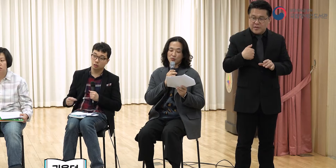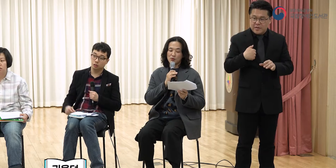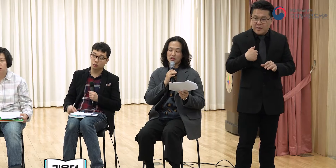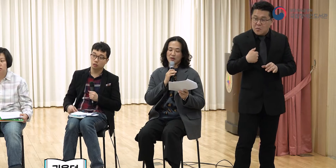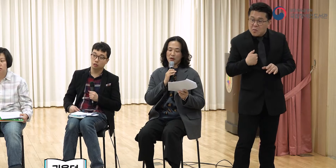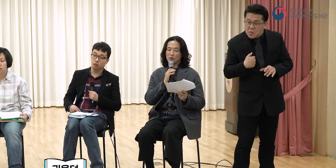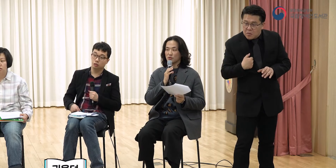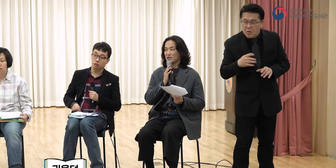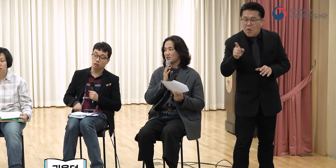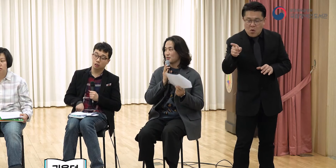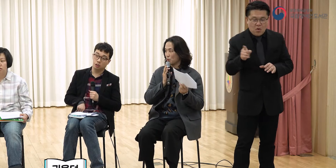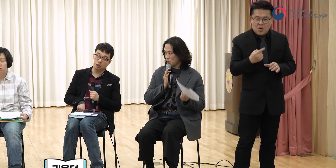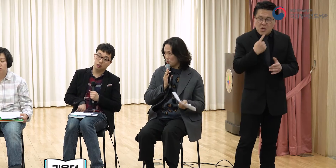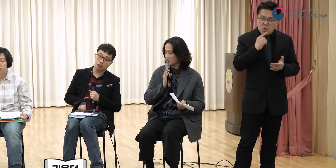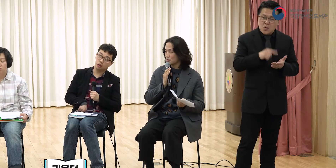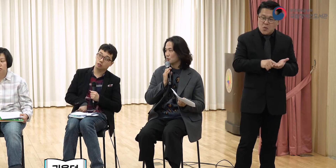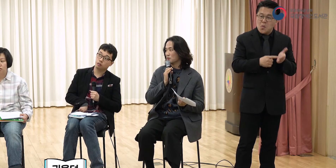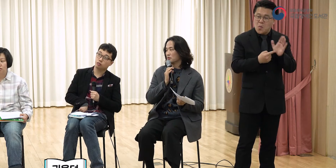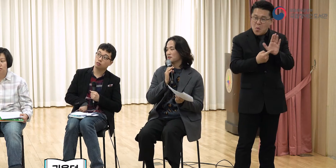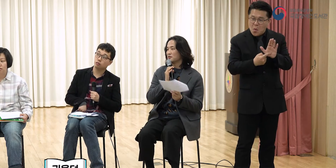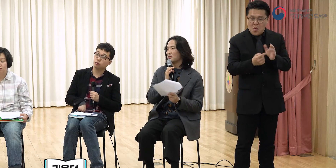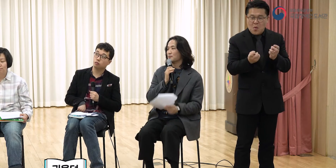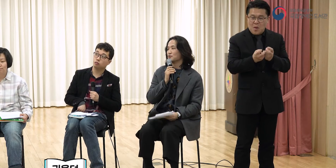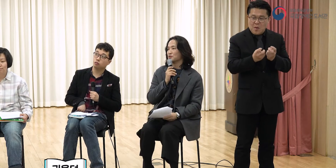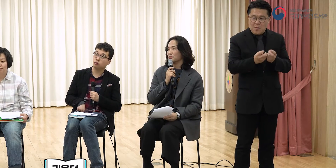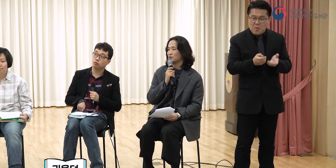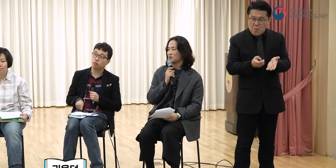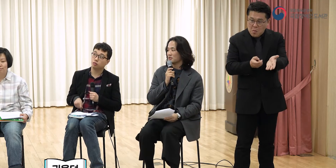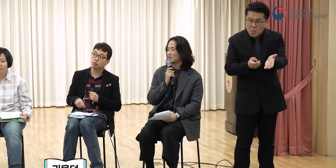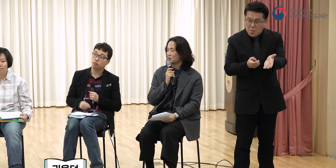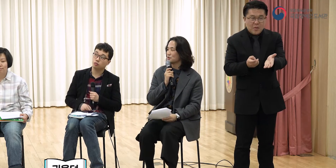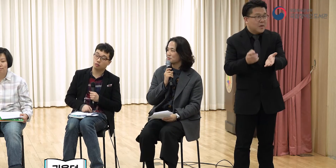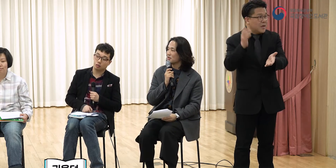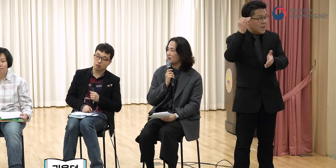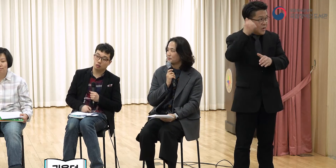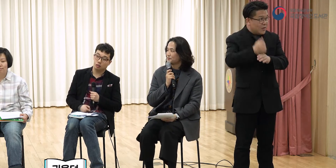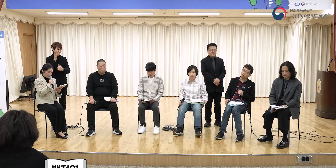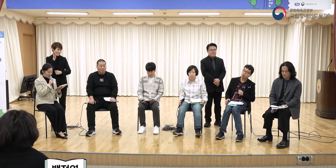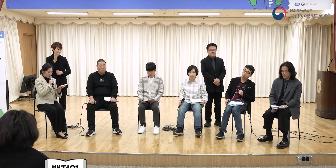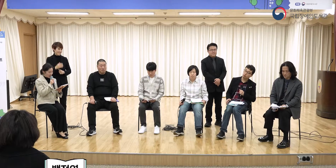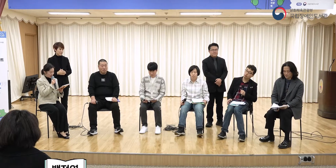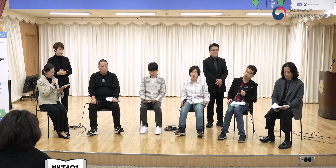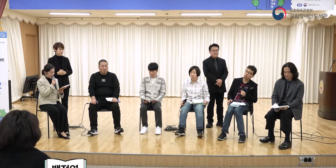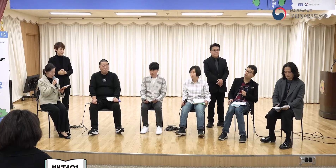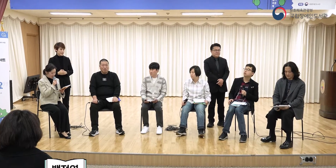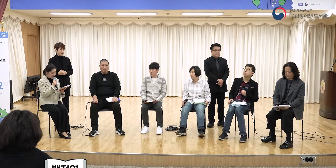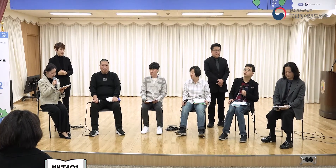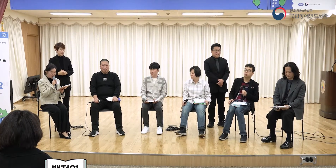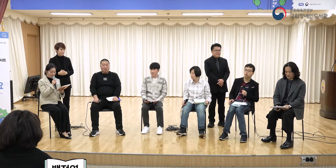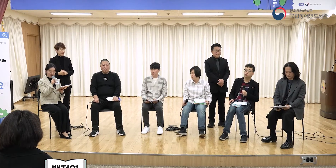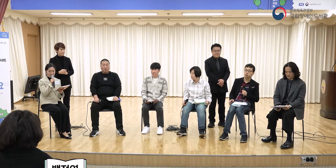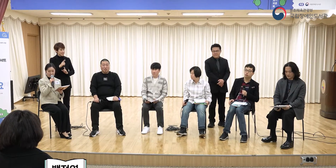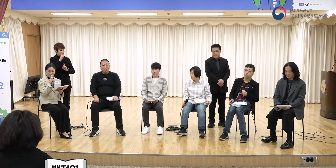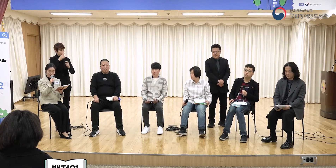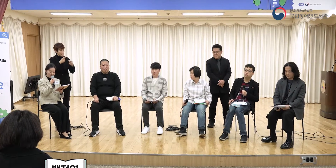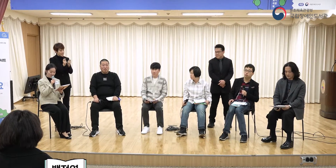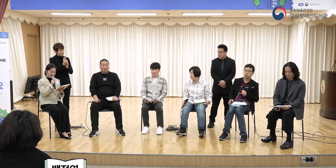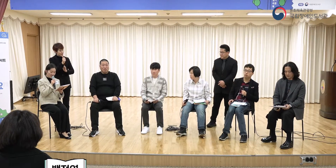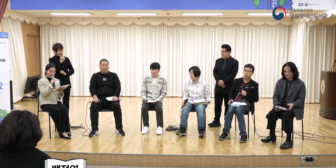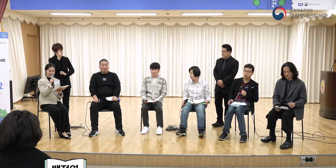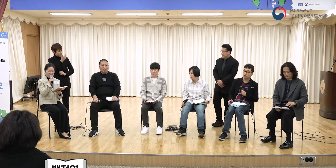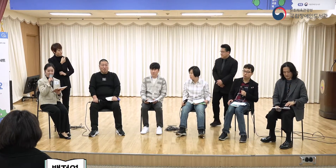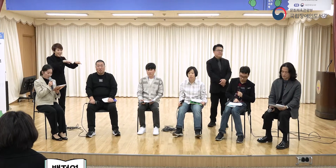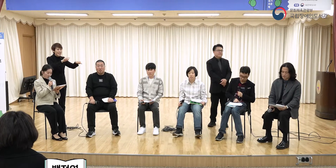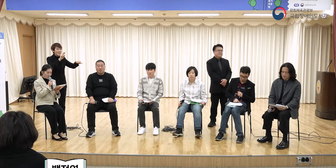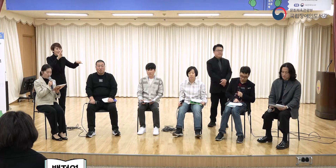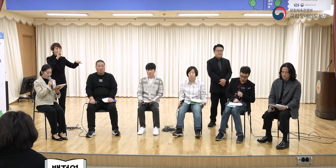이해하기 쉬운 표현이나 방법으로 제시해보고 이제 그런 것들을 감수 의견으로 제시했었습니다. 이번에는 이경훈 팀장님한테 질문을